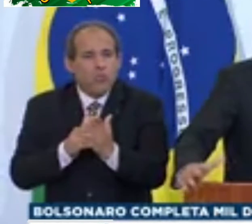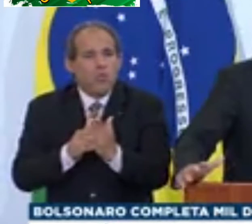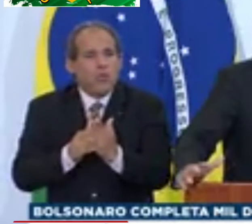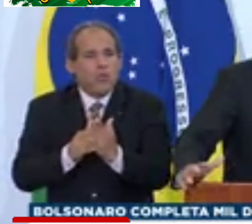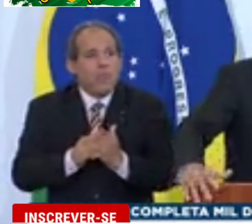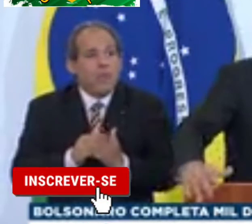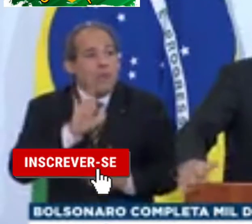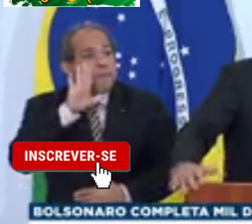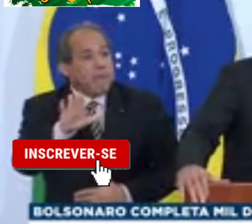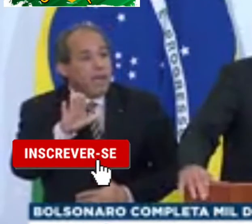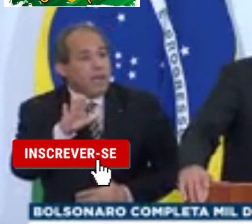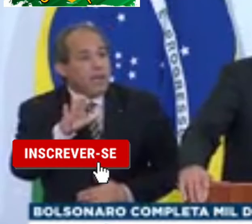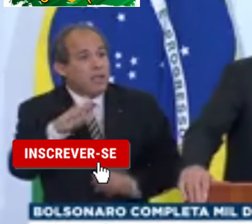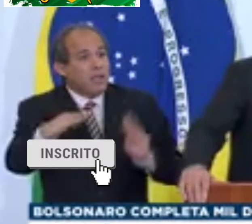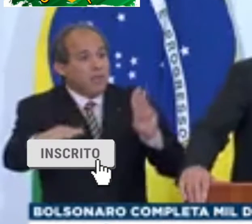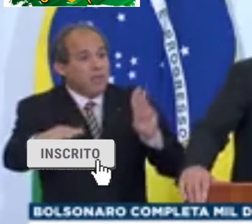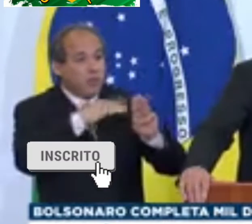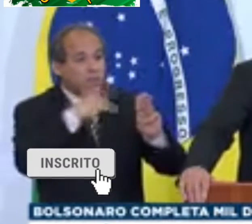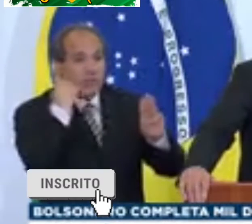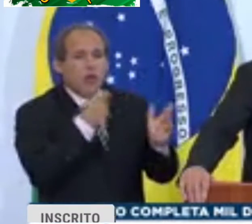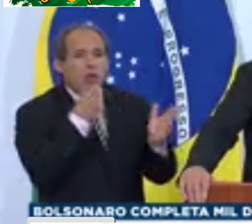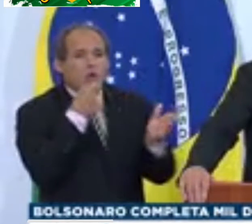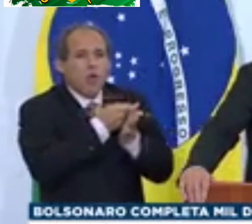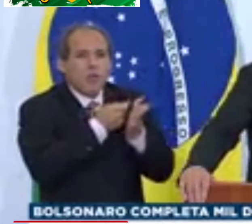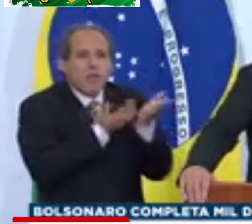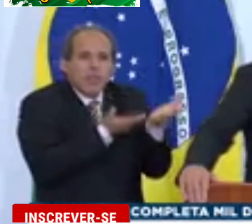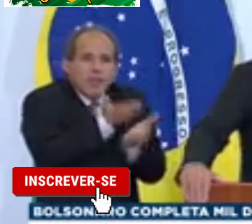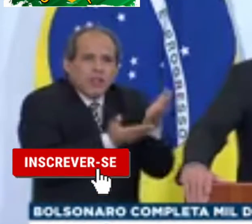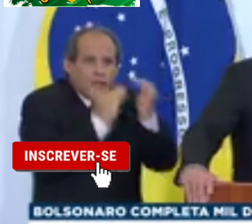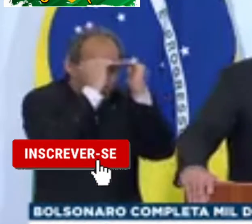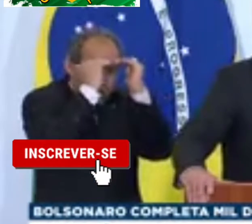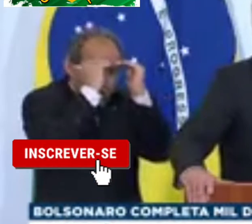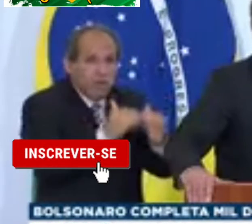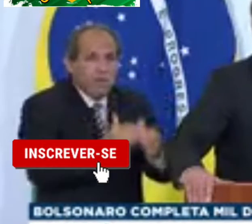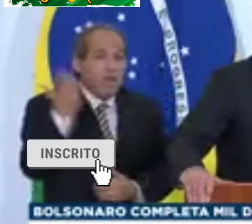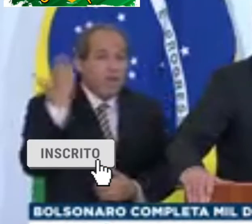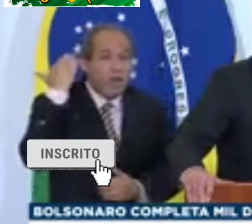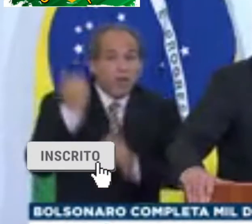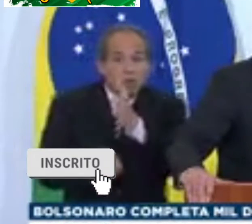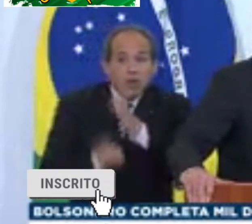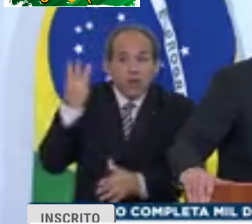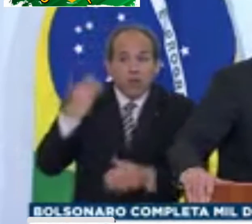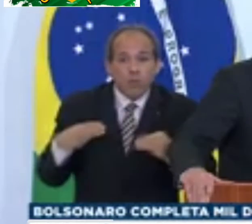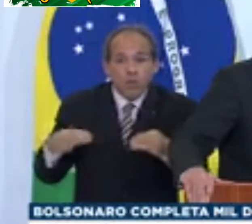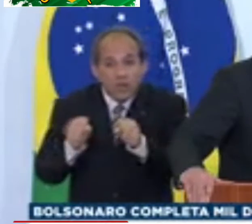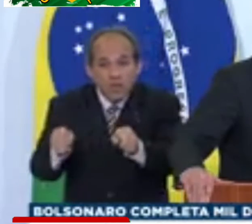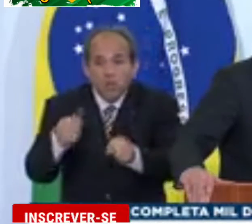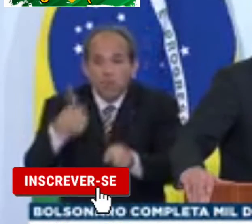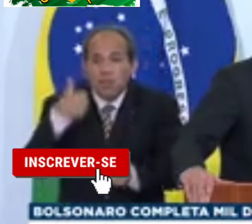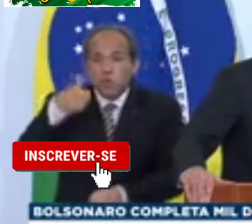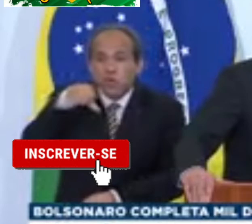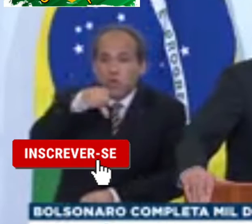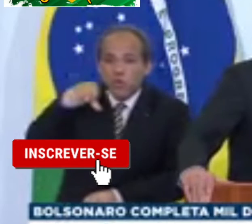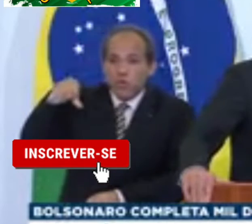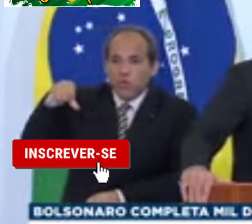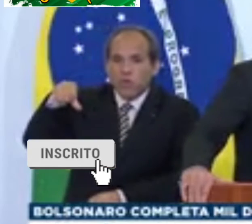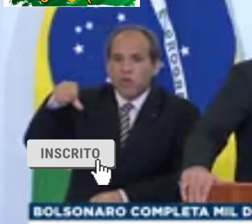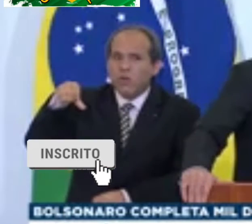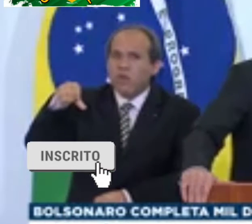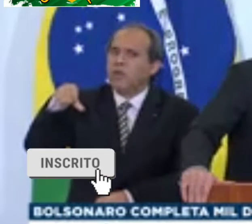E as Forças Armadas têm que ser tratadas com respeito. Quando criaram a defesa em 99, não foi por